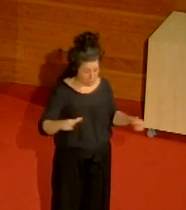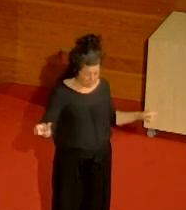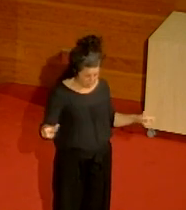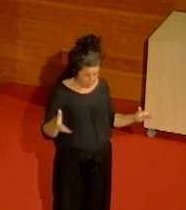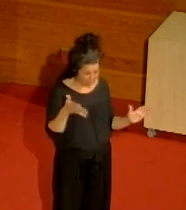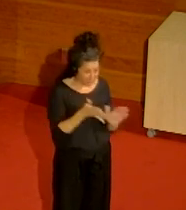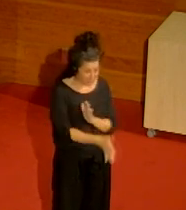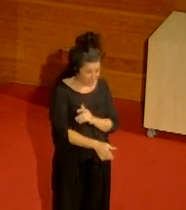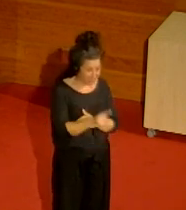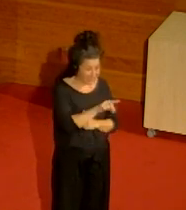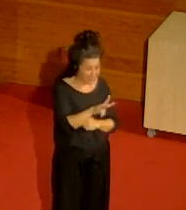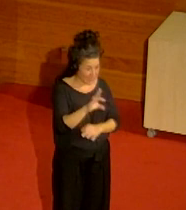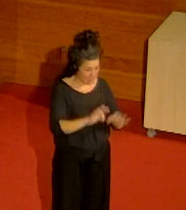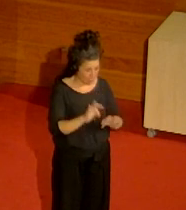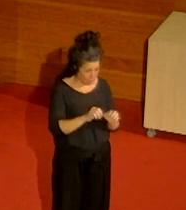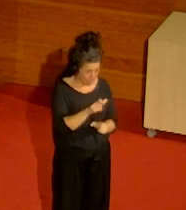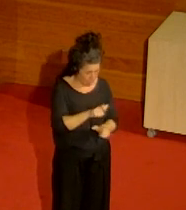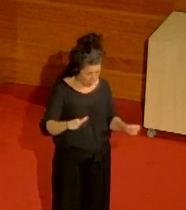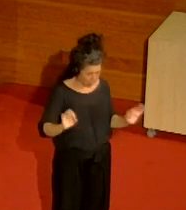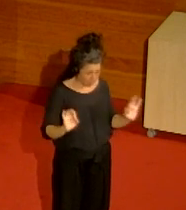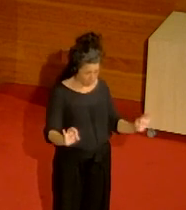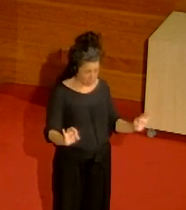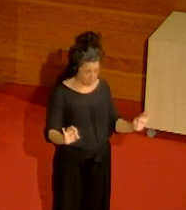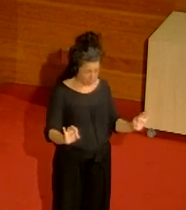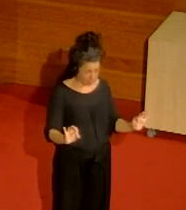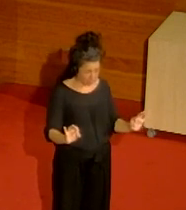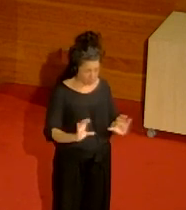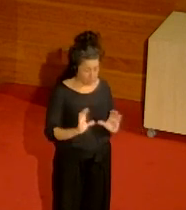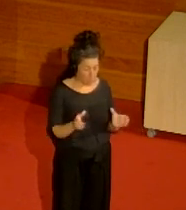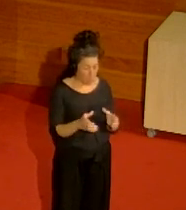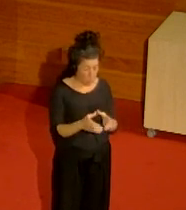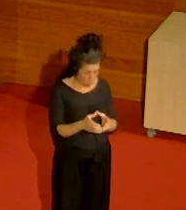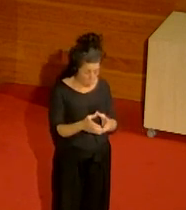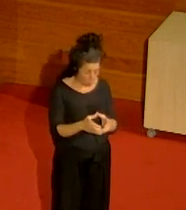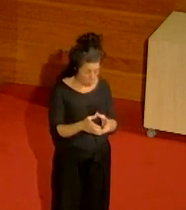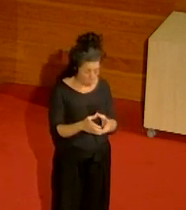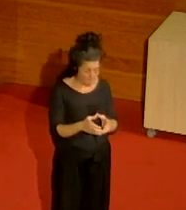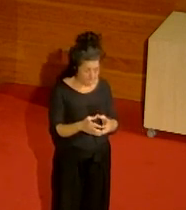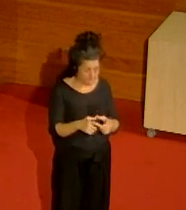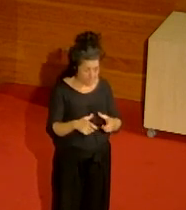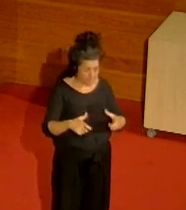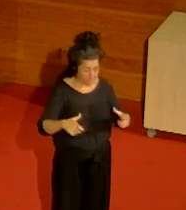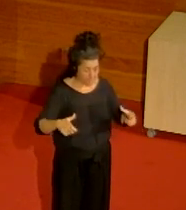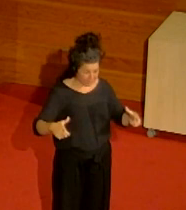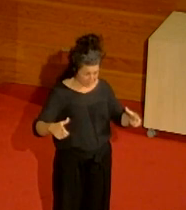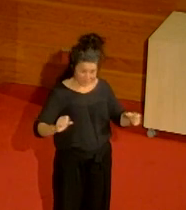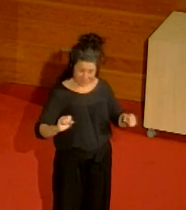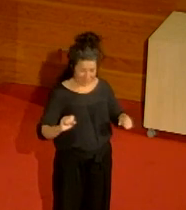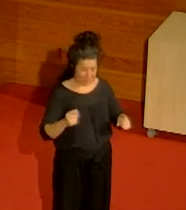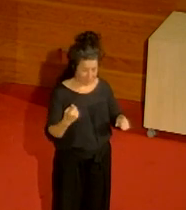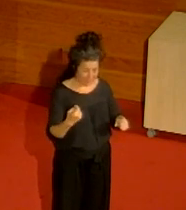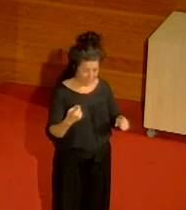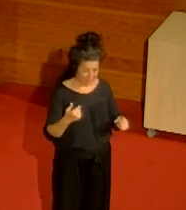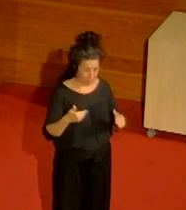el 13% de la población pero son es el grupo poblacional que más crece en 2050 van a ser un cuarto de la población de Israel